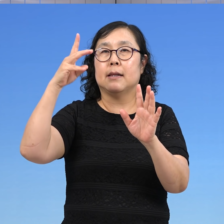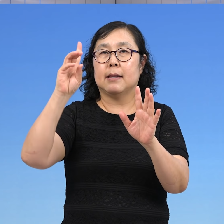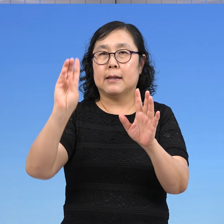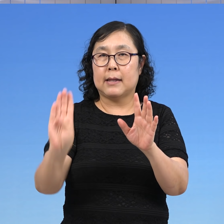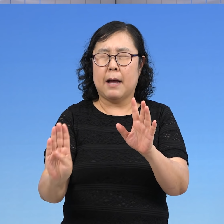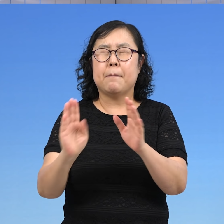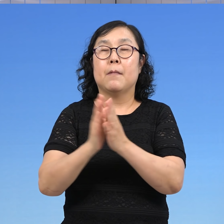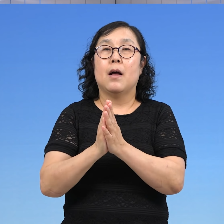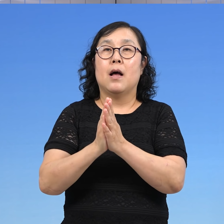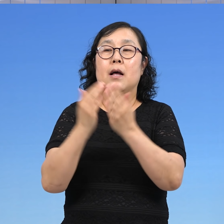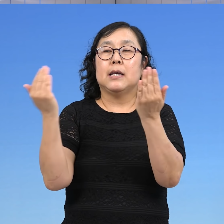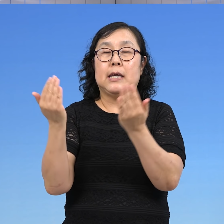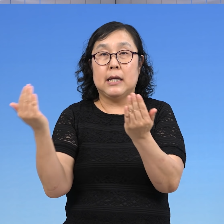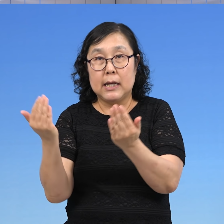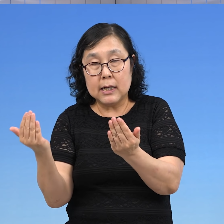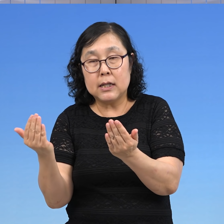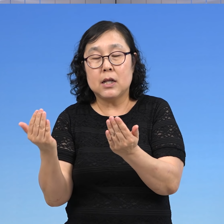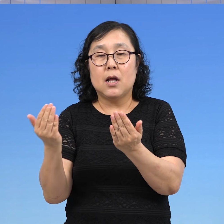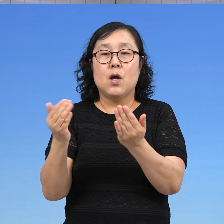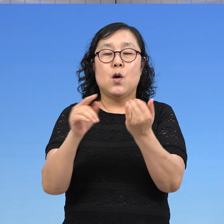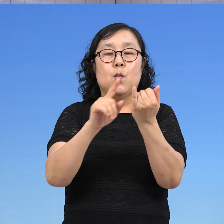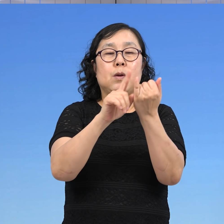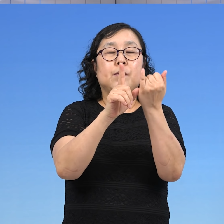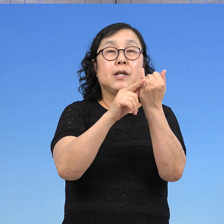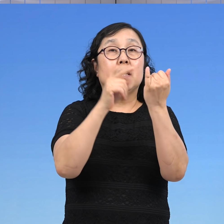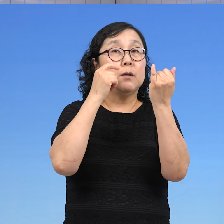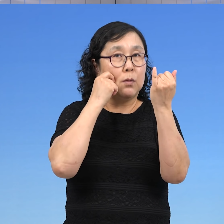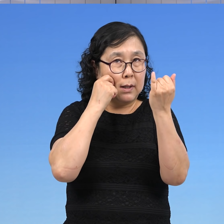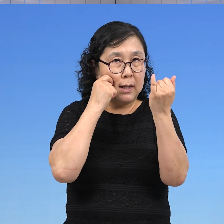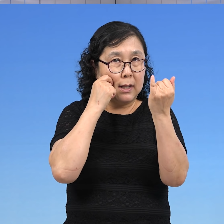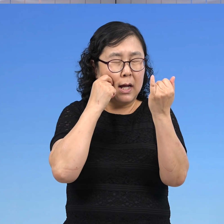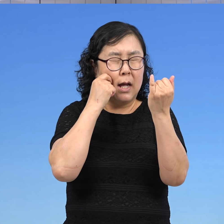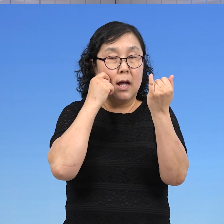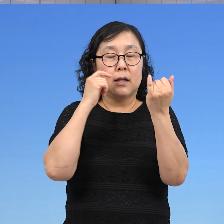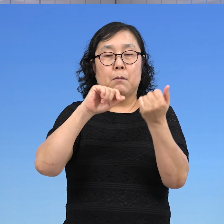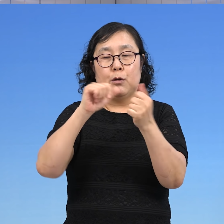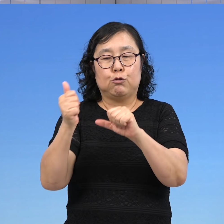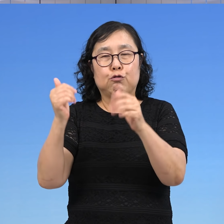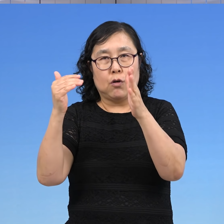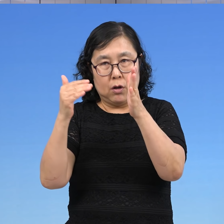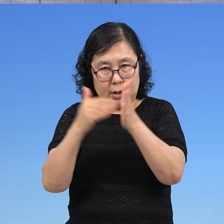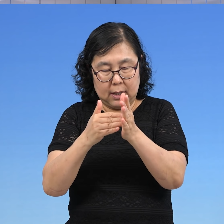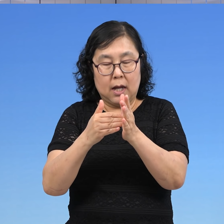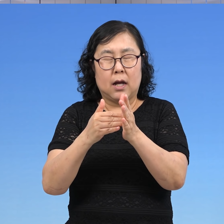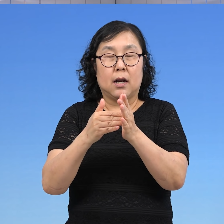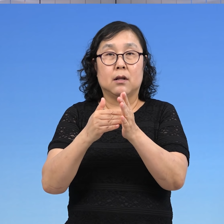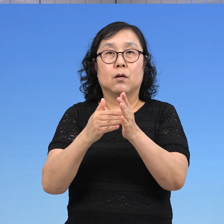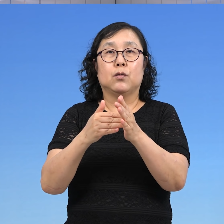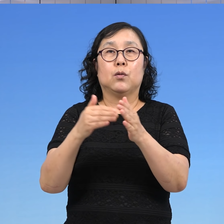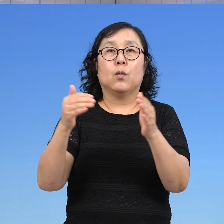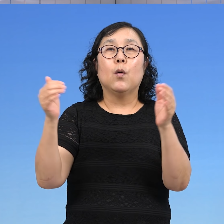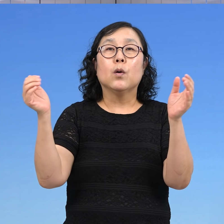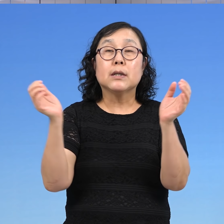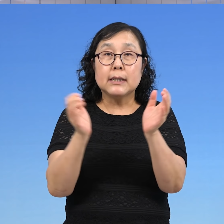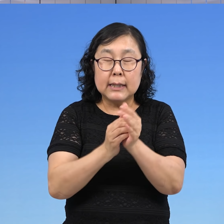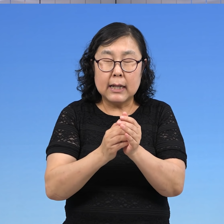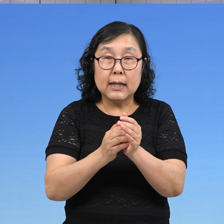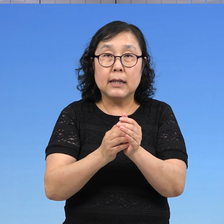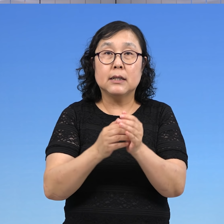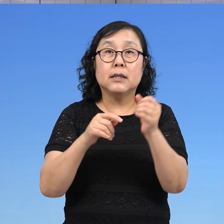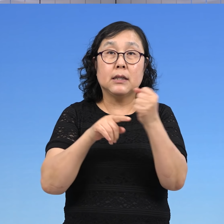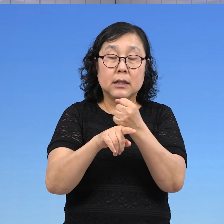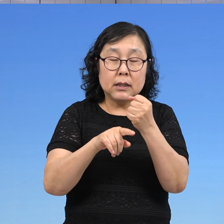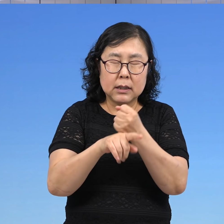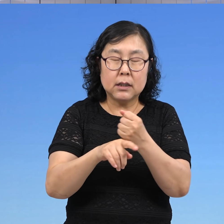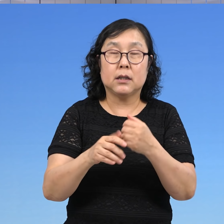불임으로 끝나고 죽었더라 라는 은유적으로 표현 한다는 건 철저 한 인간의 실패를 말하는 겁니다